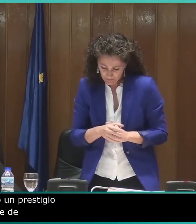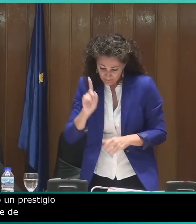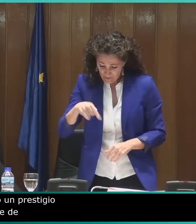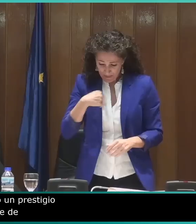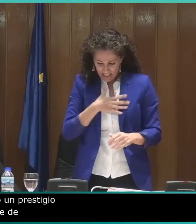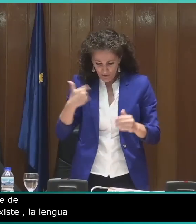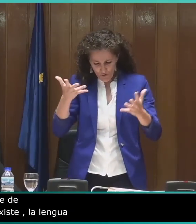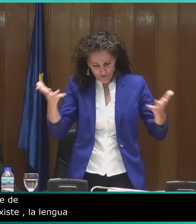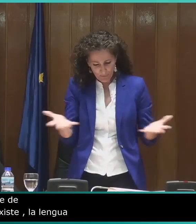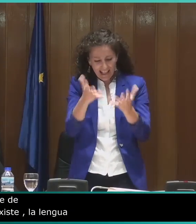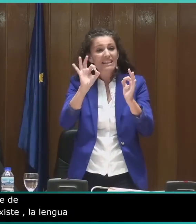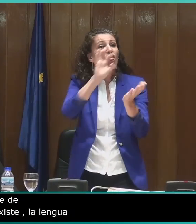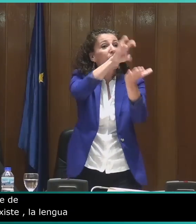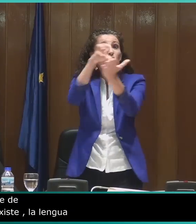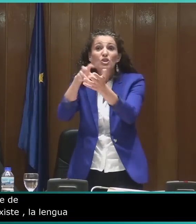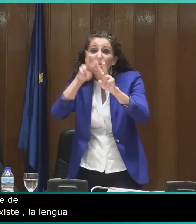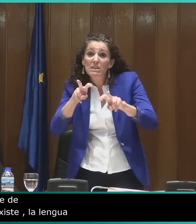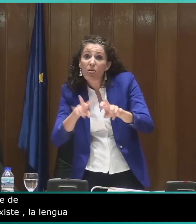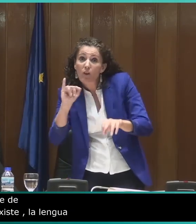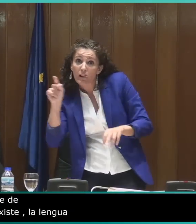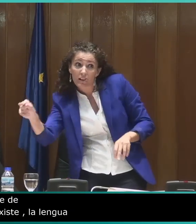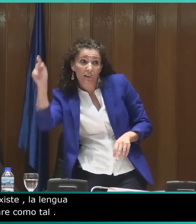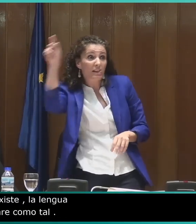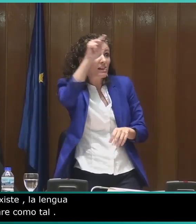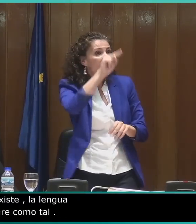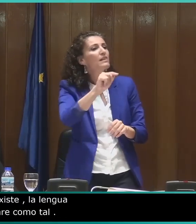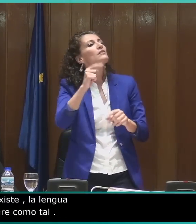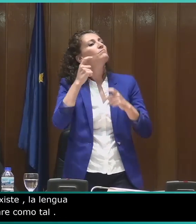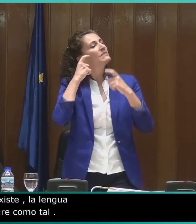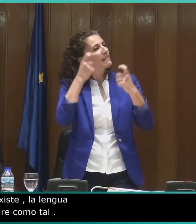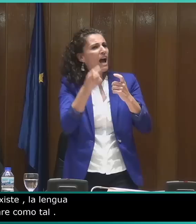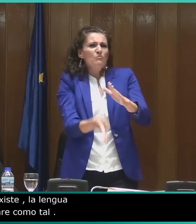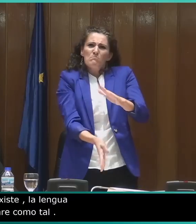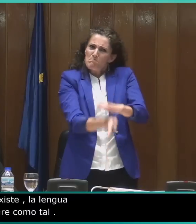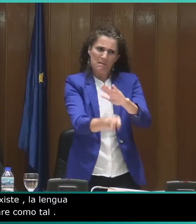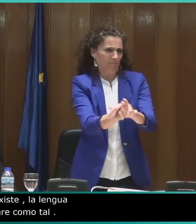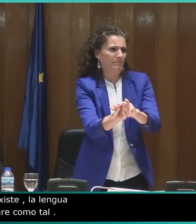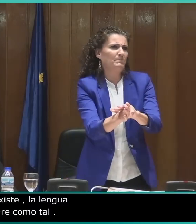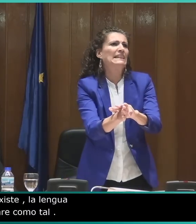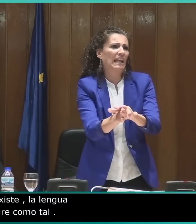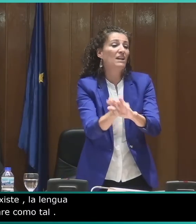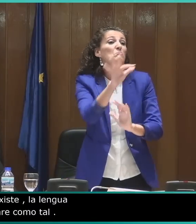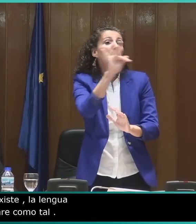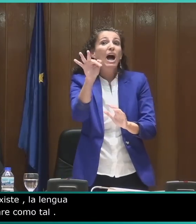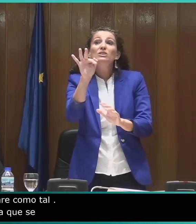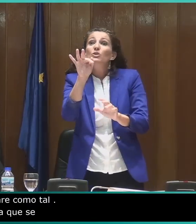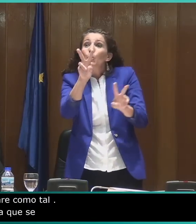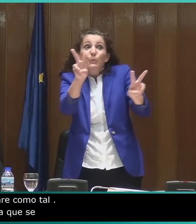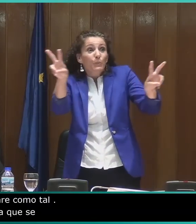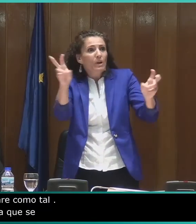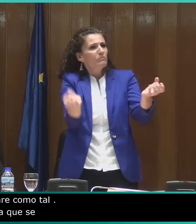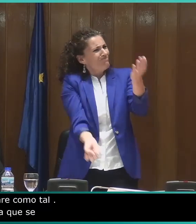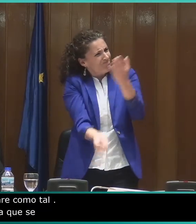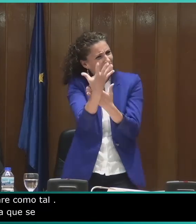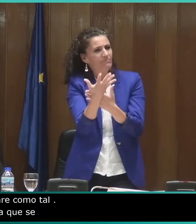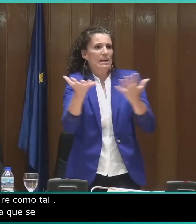investigaciones, de esos estudios, de esas innovaciones que surgen en los diferentes centros de investigación y en las diferentes universidades